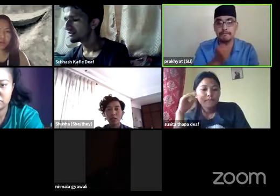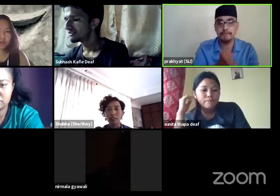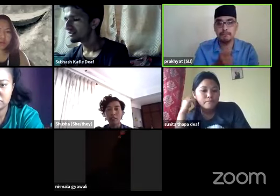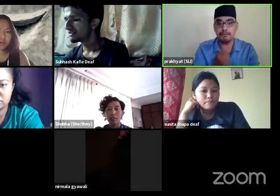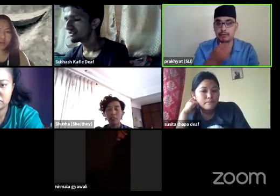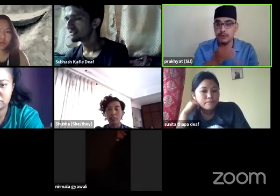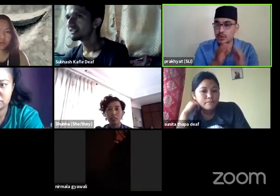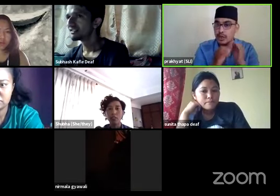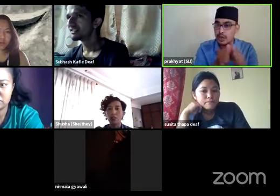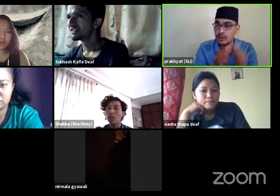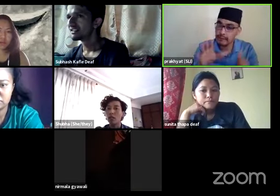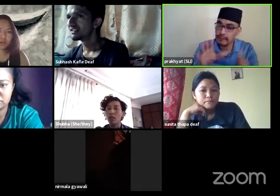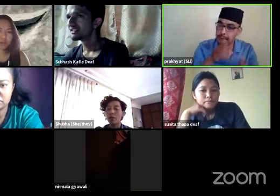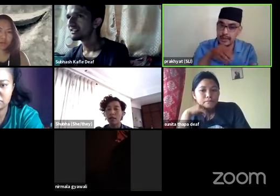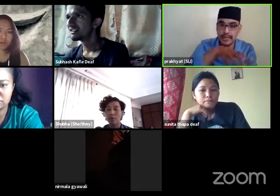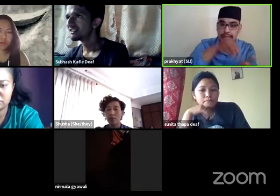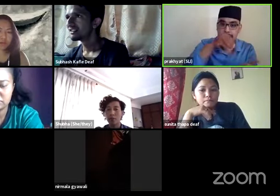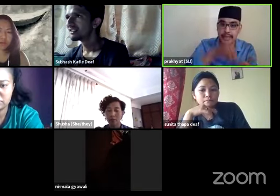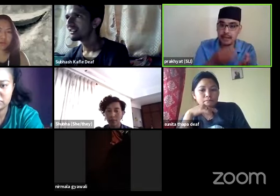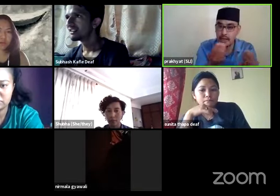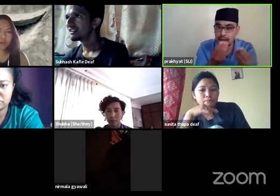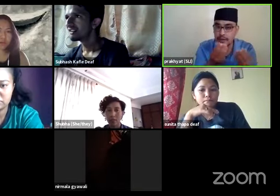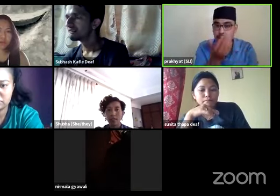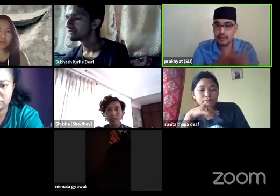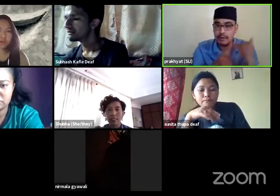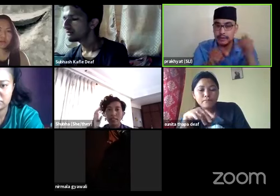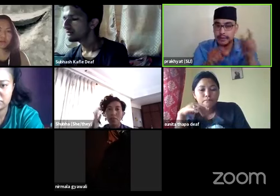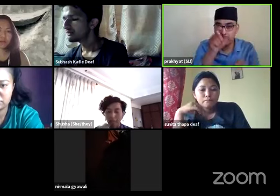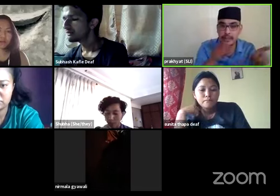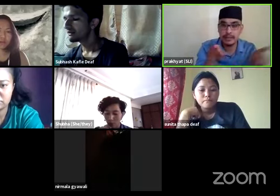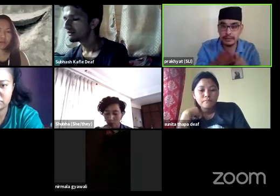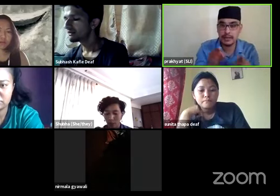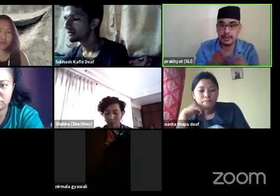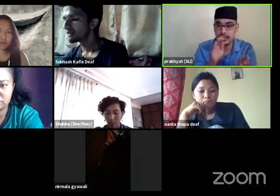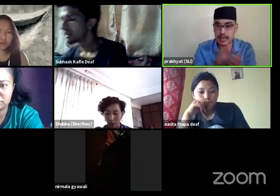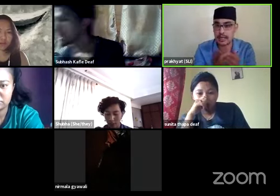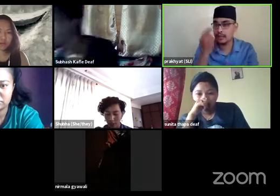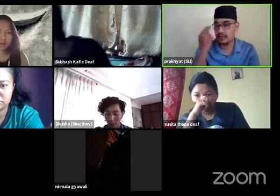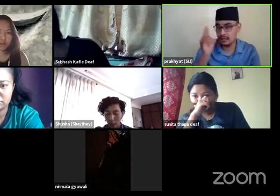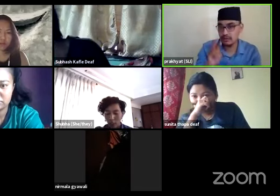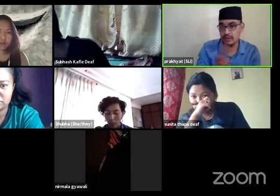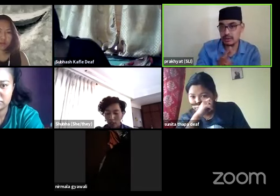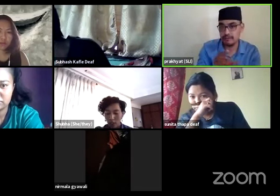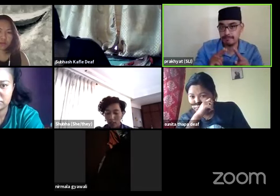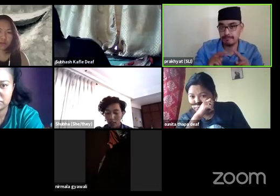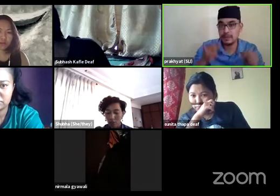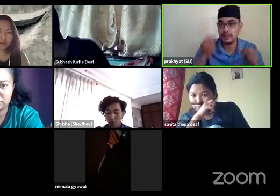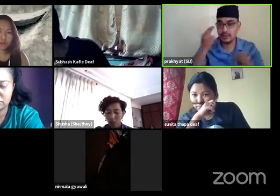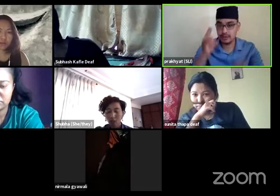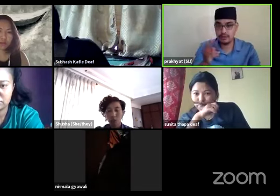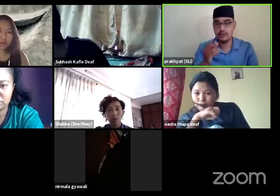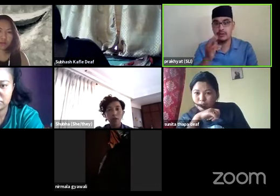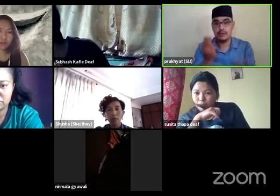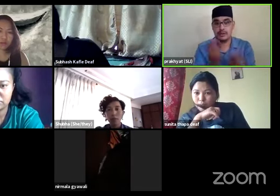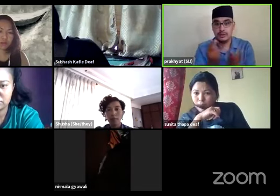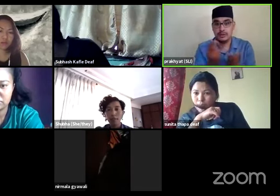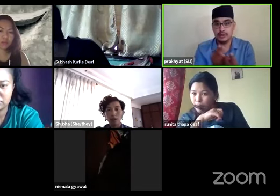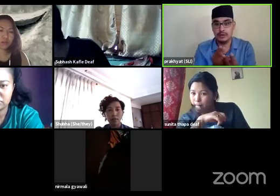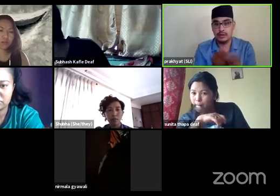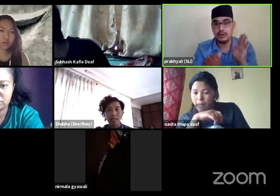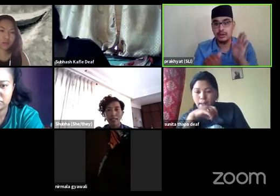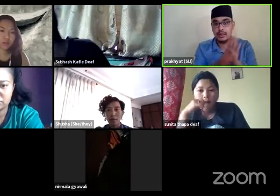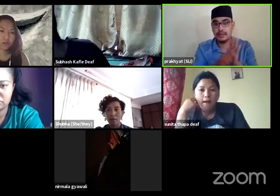एक्टिभिस्ट र अनि त्यसपछि थोरै अपाङ्गता भएको व्यक्तिहरूमा त्यसरी नै बनाएको हो मेथोडोलोजी नै अनि जस्तो यो अघि